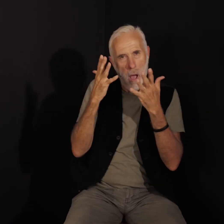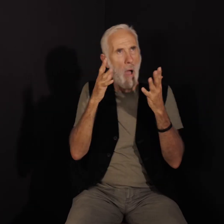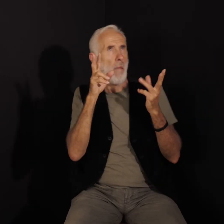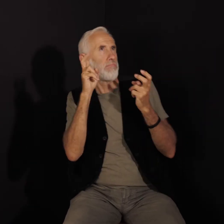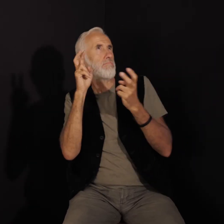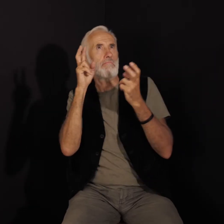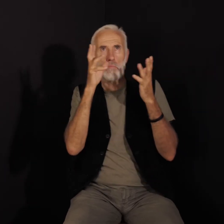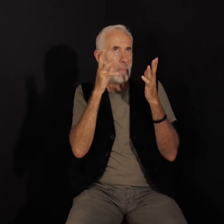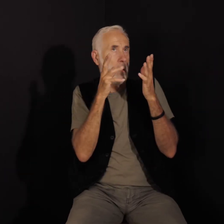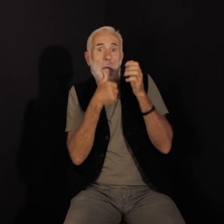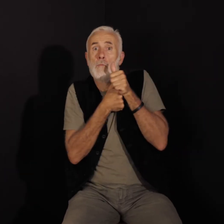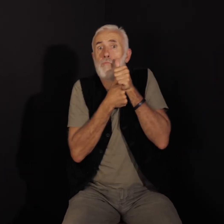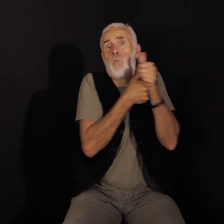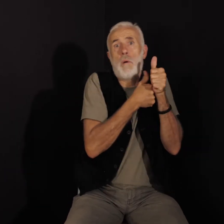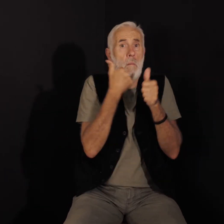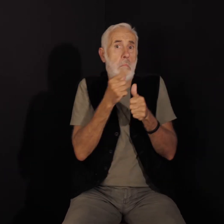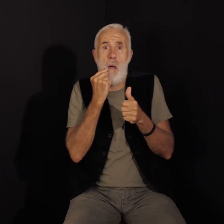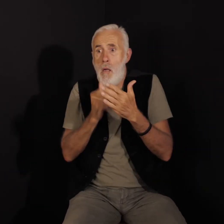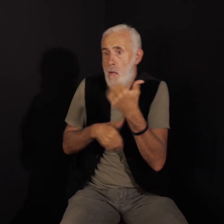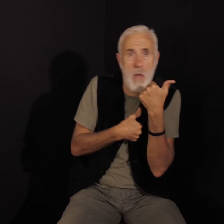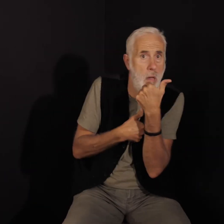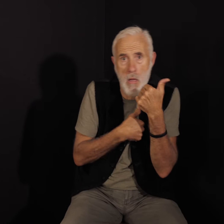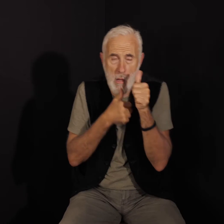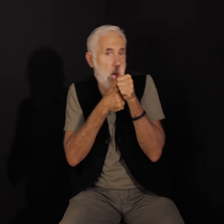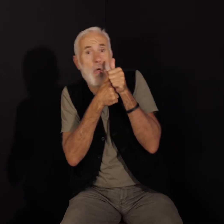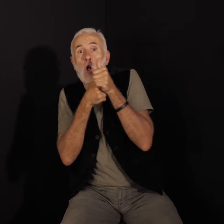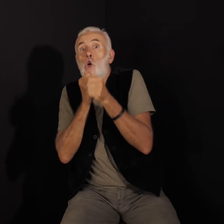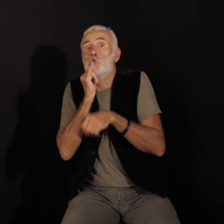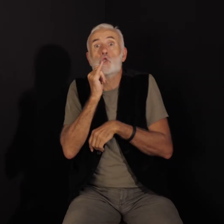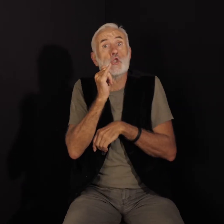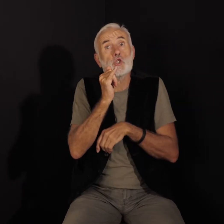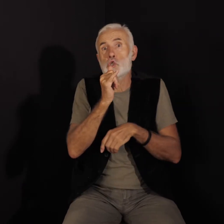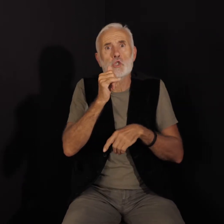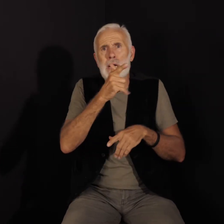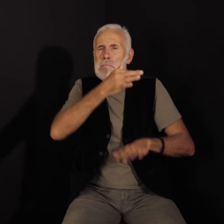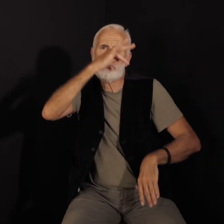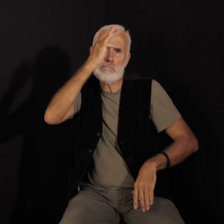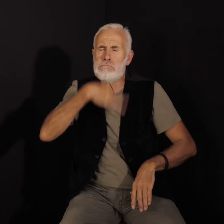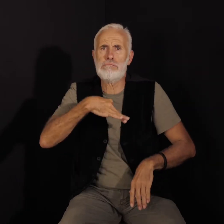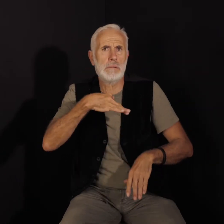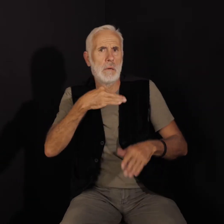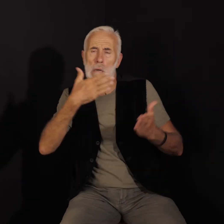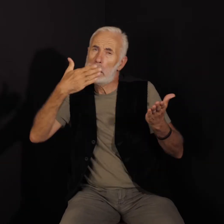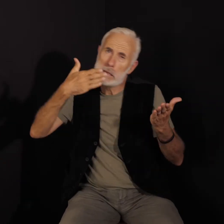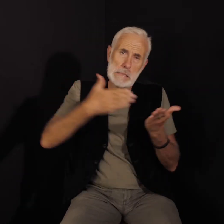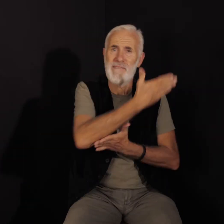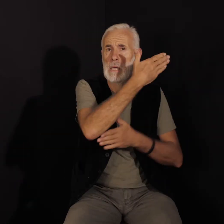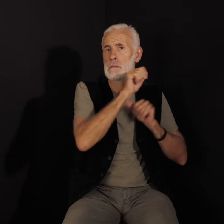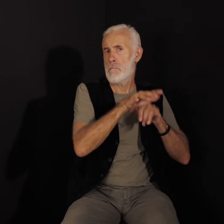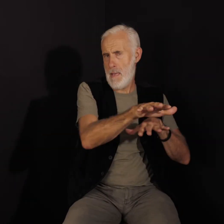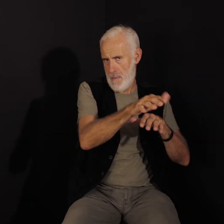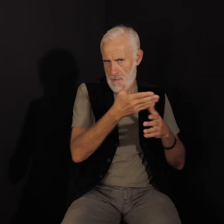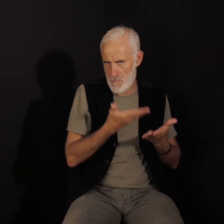au gré des décisions de ses parents jusqu'à la traversée. La deuxième